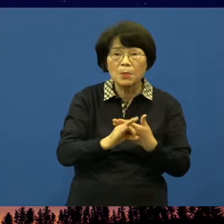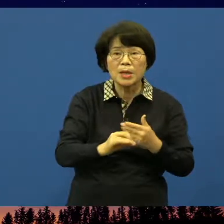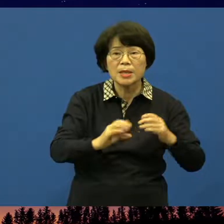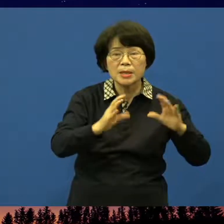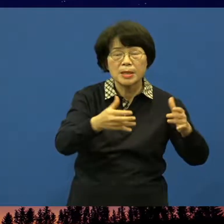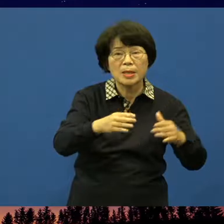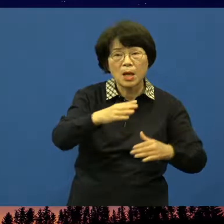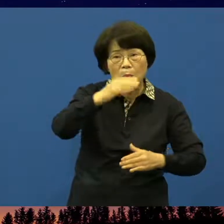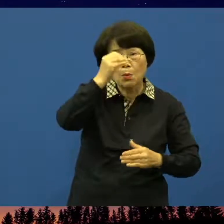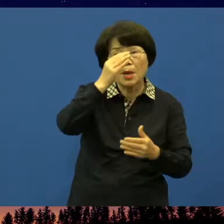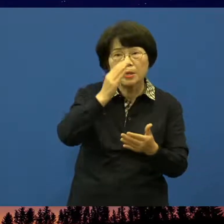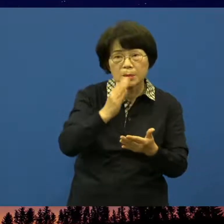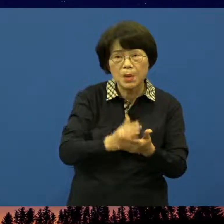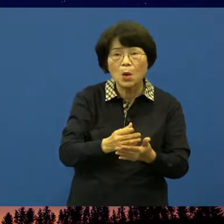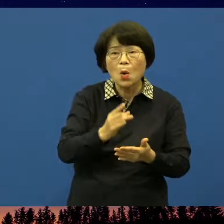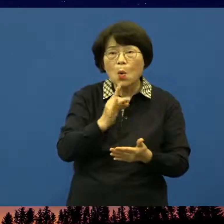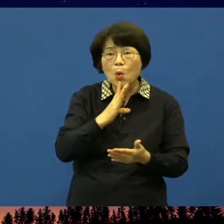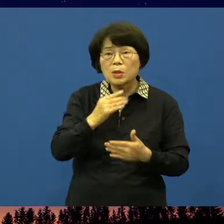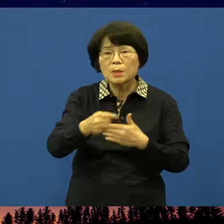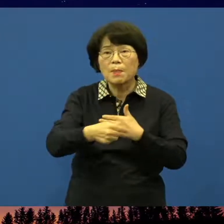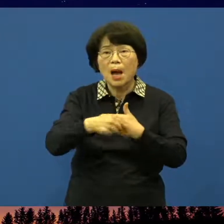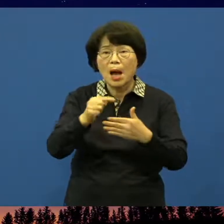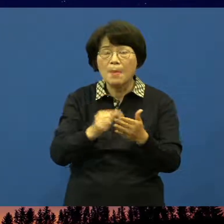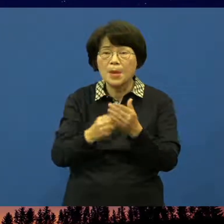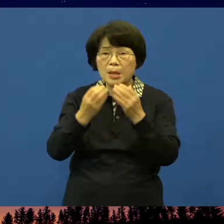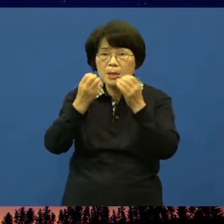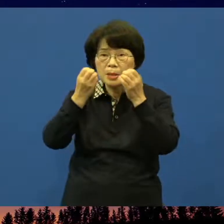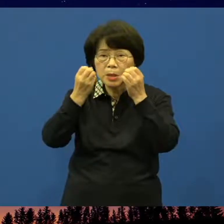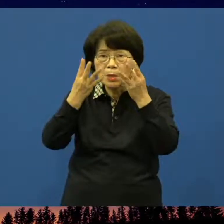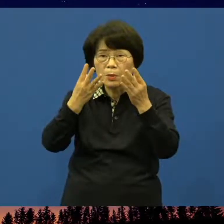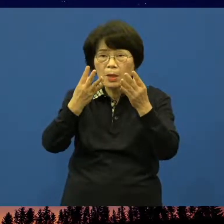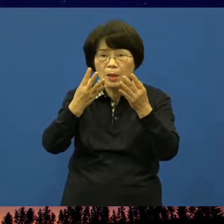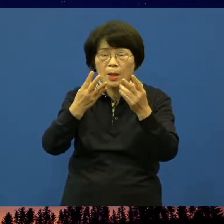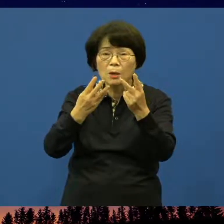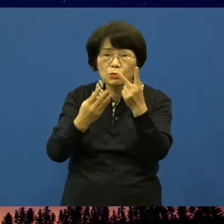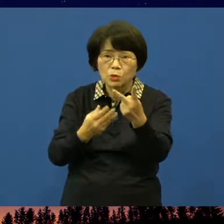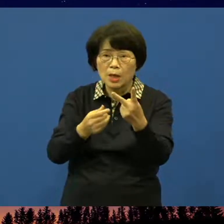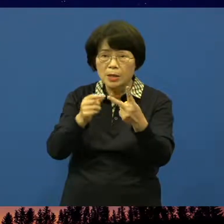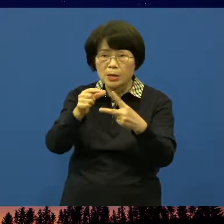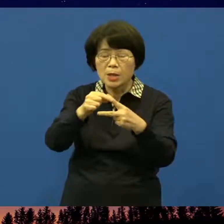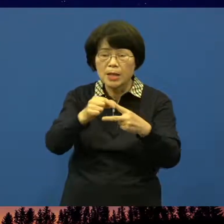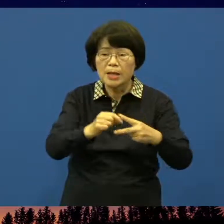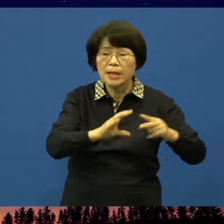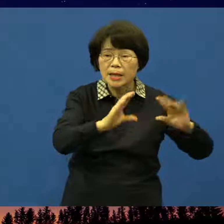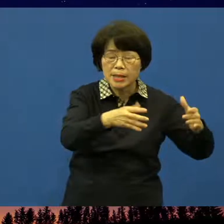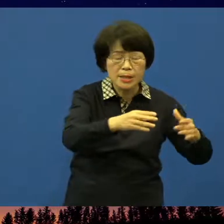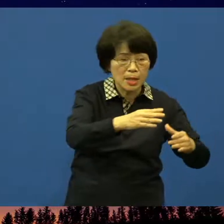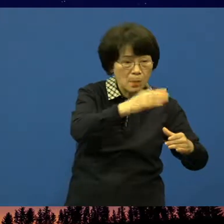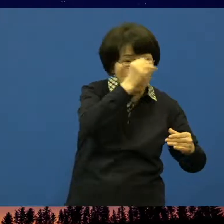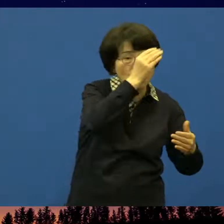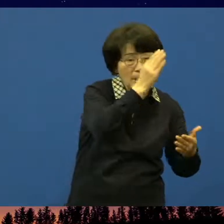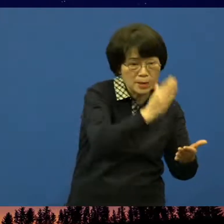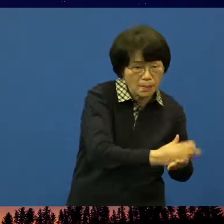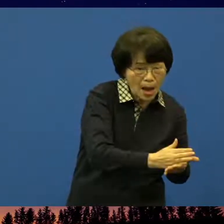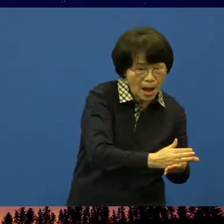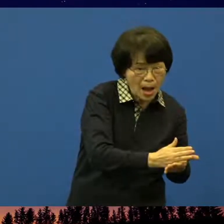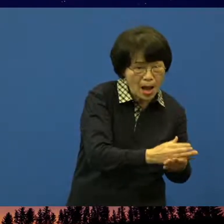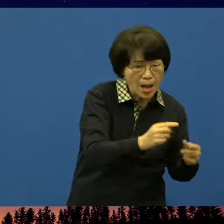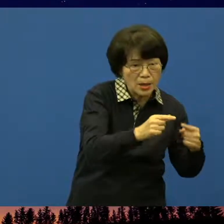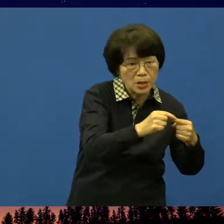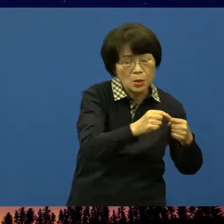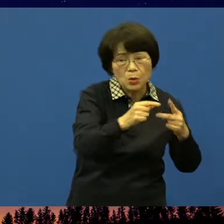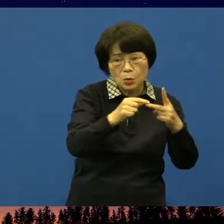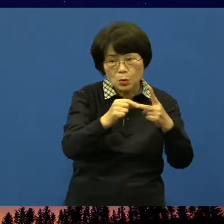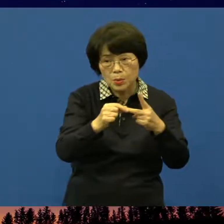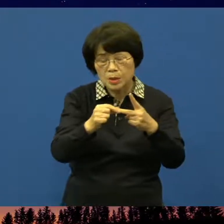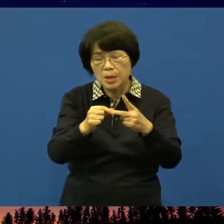말고 오직 마음을 새롭게 함으로. 두 가지예요, 여러분. 크게 이 세대를 본받지 않는 이 싸움, 그리고